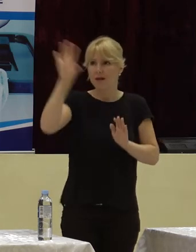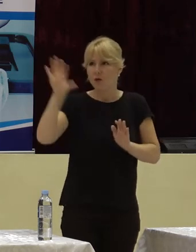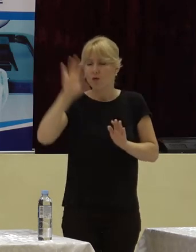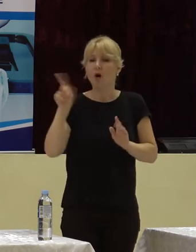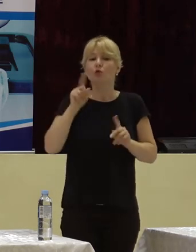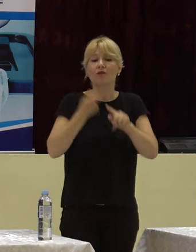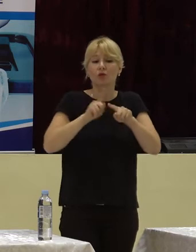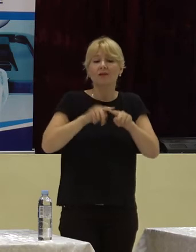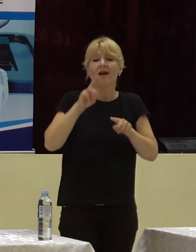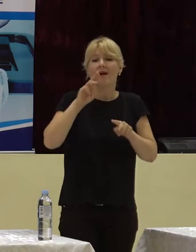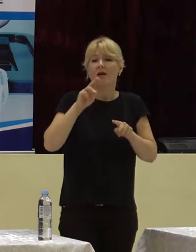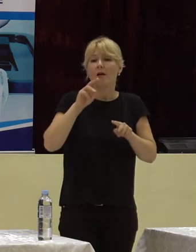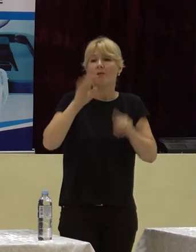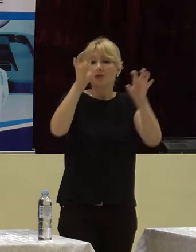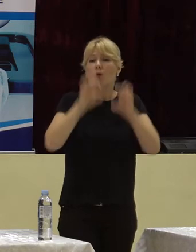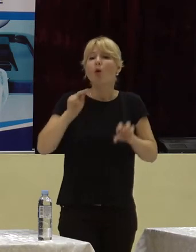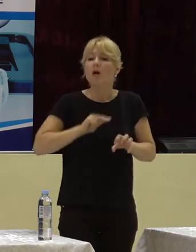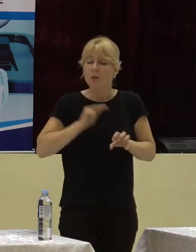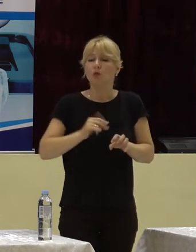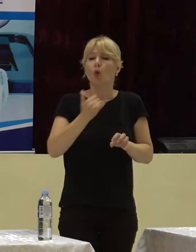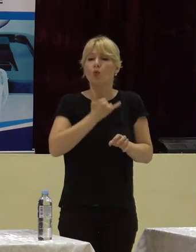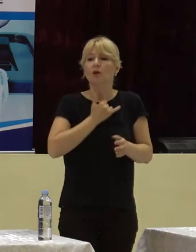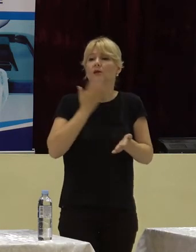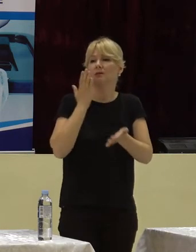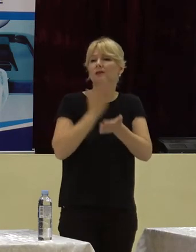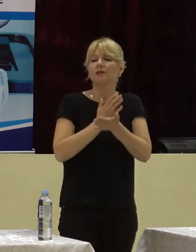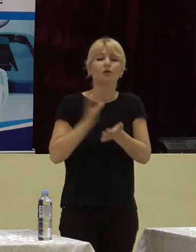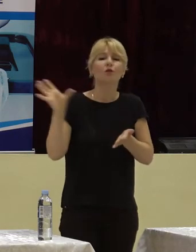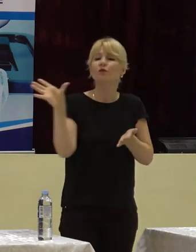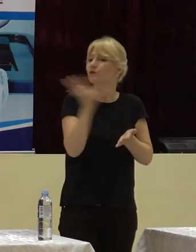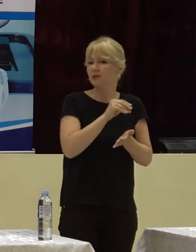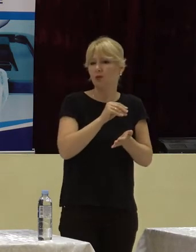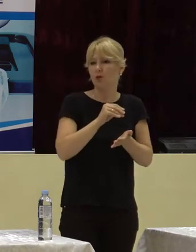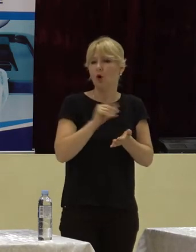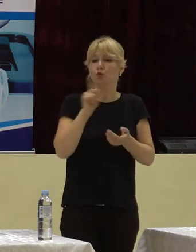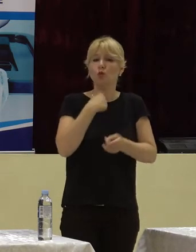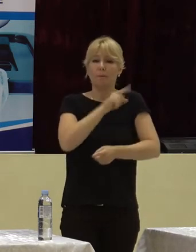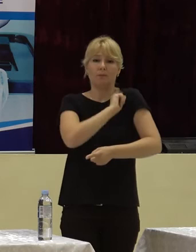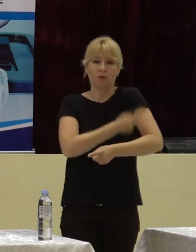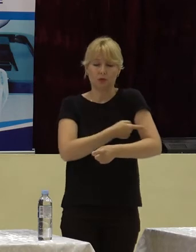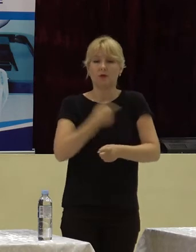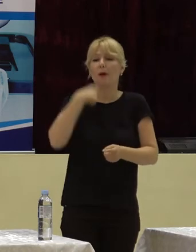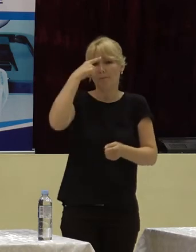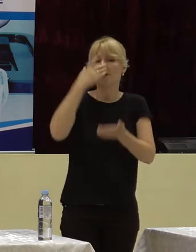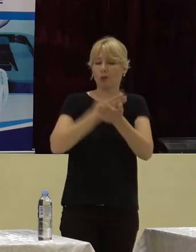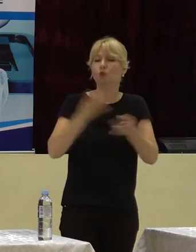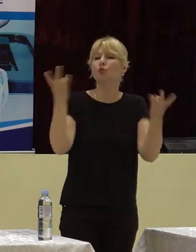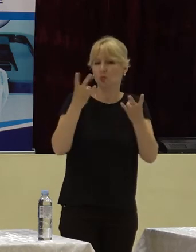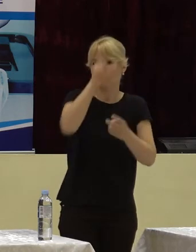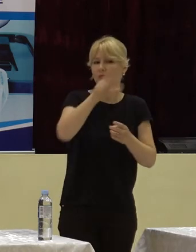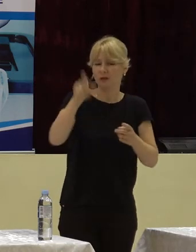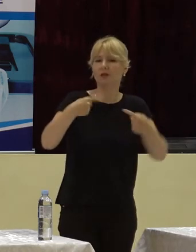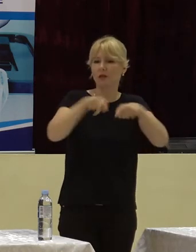aceste tehnici lucrează. Așa că noi avem la dispoziție tot ce ne stă în puteri și înțelegem și necesitățile persoanelor